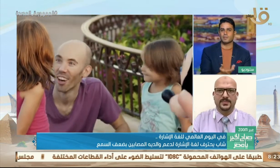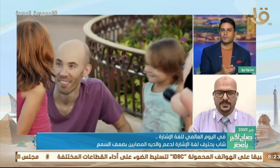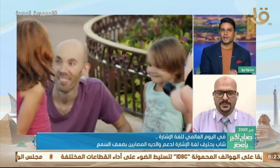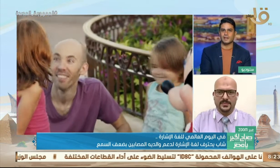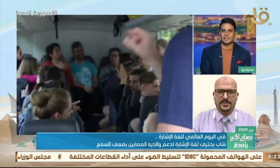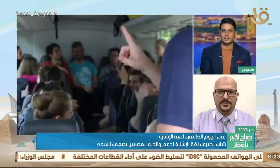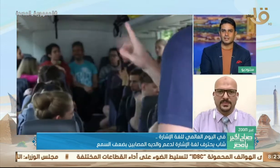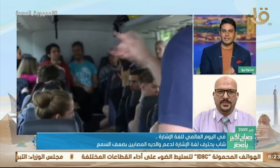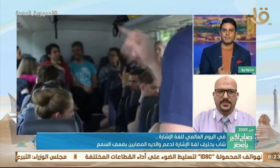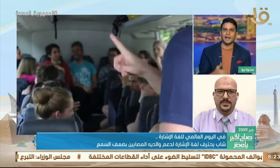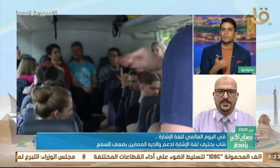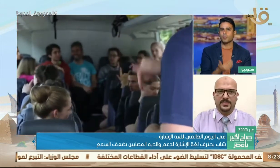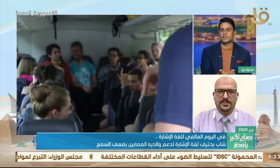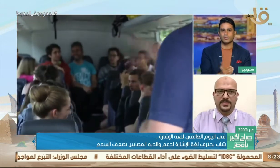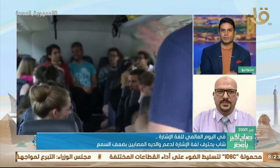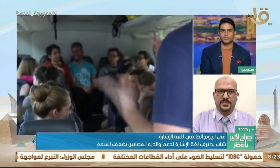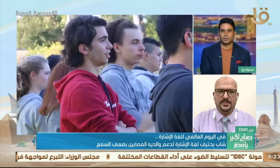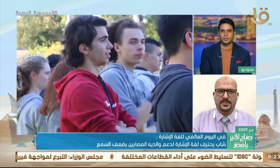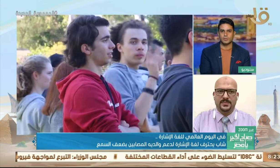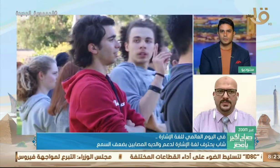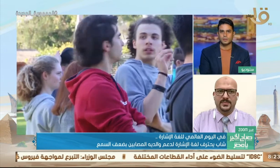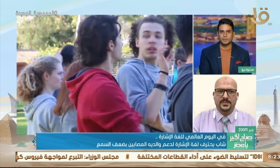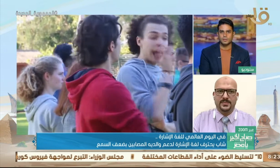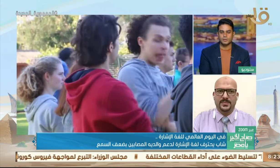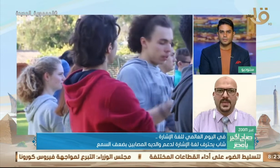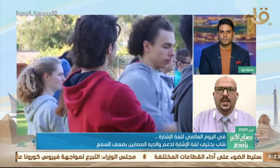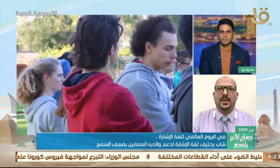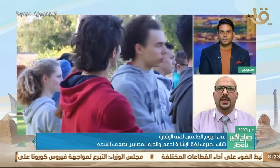ازاي بتعامل معاهم في حاجه زي دي؟ ازاي بعلمهم اصلا لغه الاشاره؟